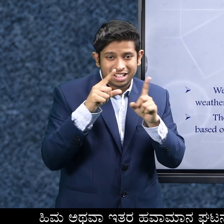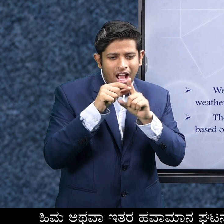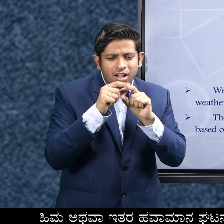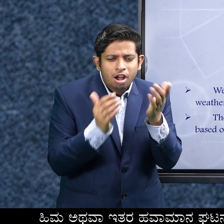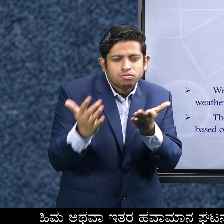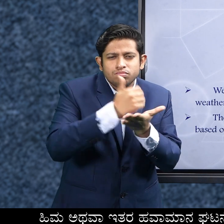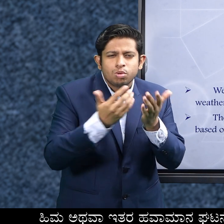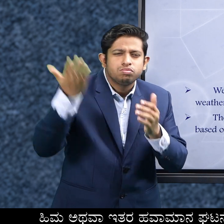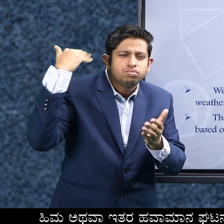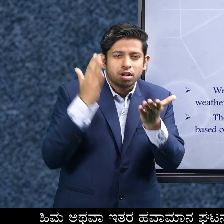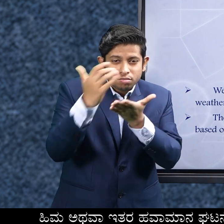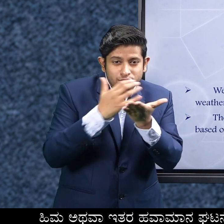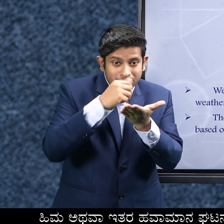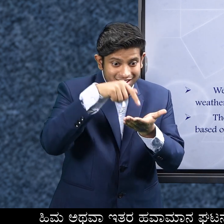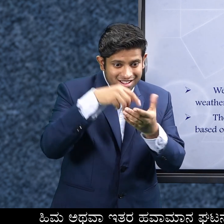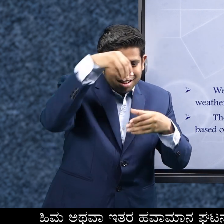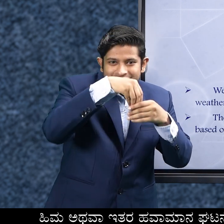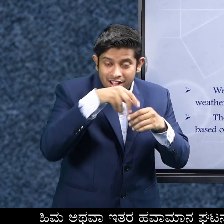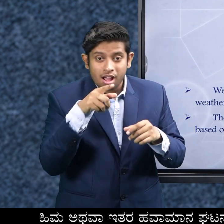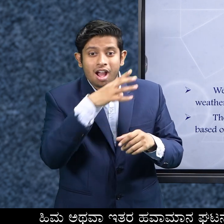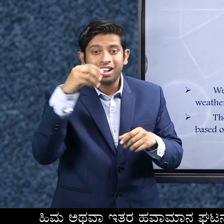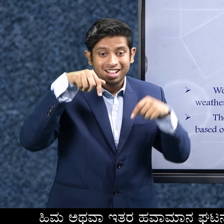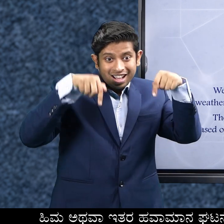ಘಟನೆಗಳ ಸಂಭವನೀಯತೆಯನ್ನ ಲೆಕ್ಕಾಚಾರ ಮಾಡ್ತಾರೆ.